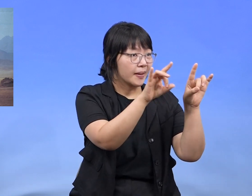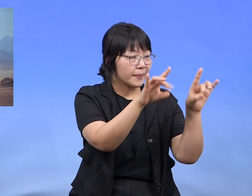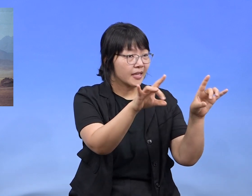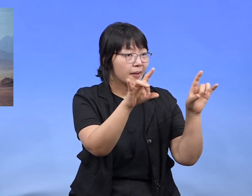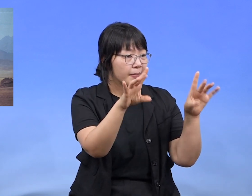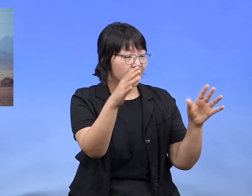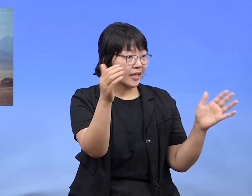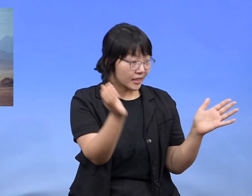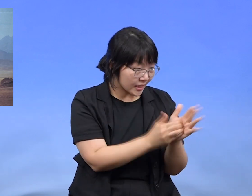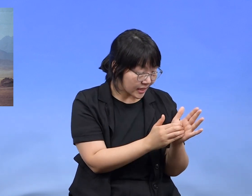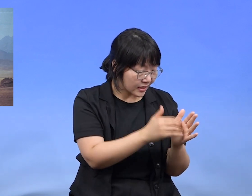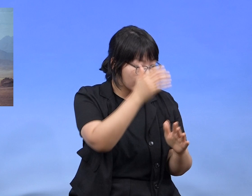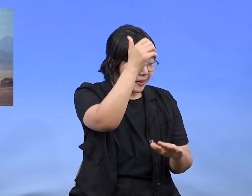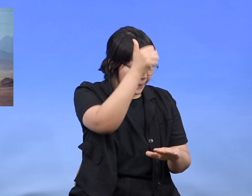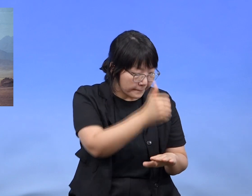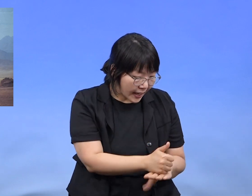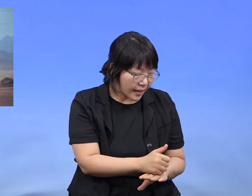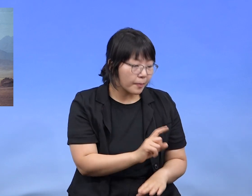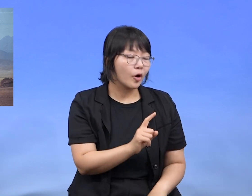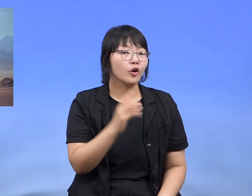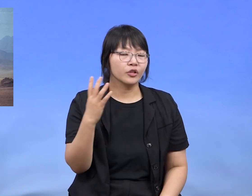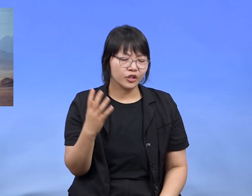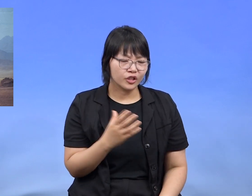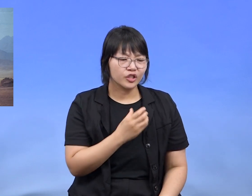때 마지막에는 성령이